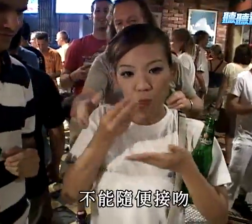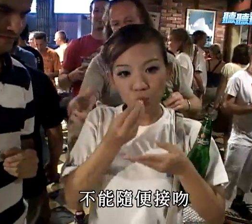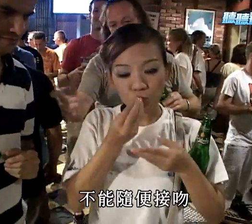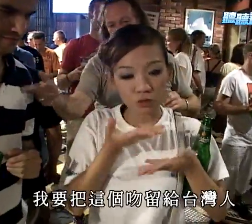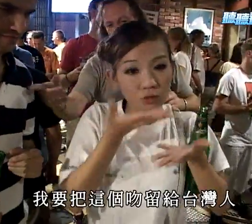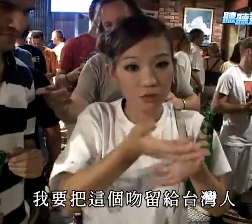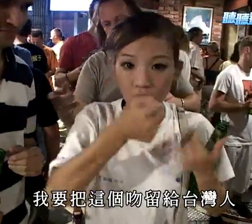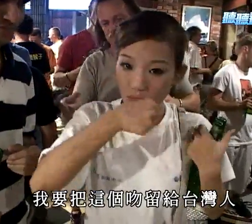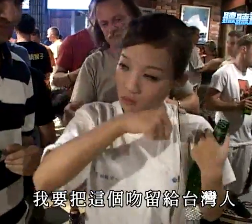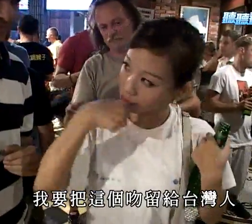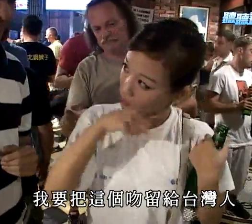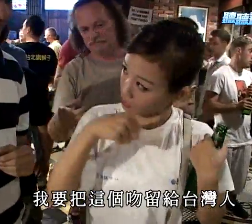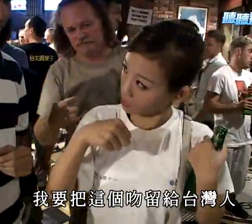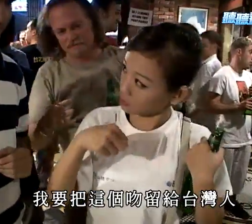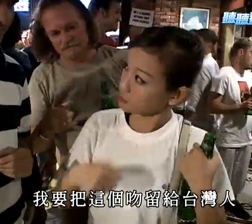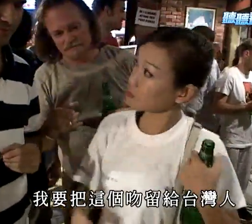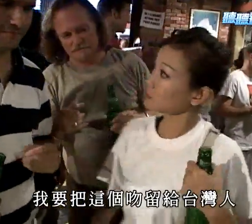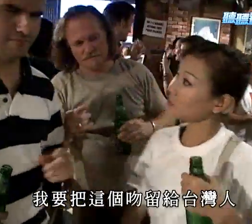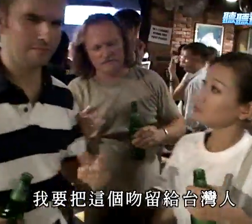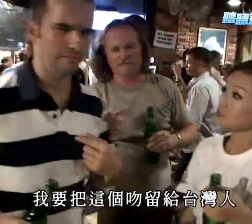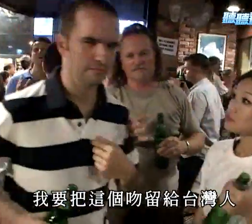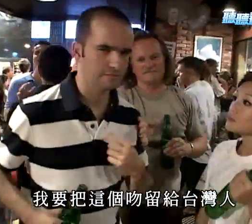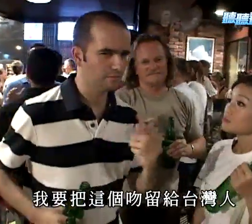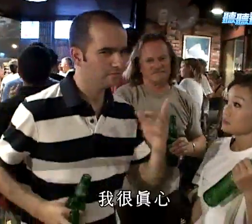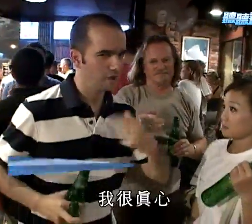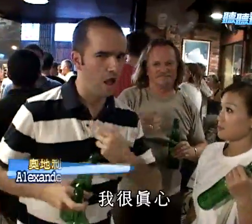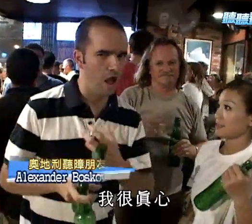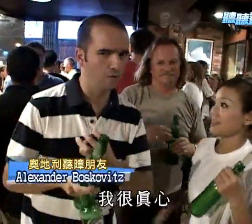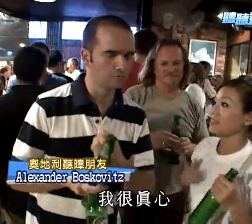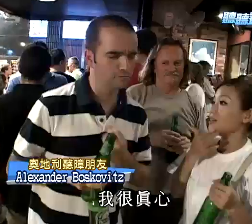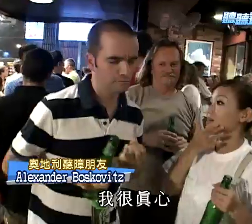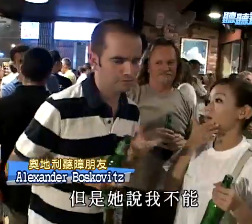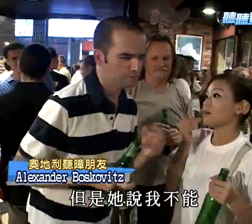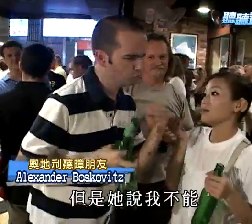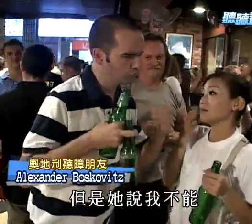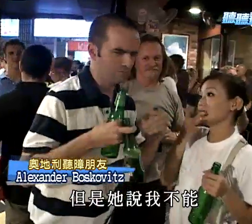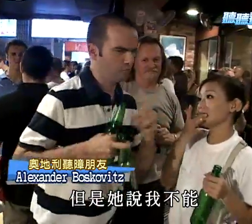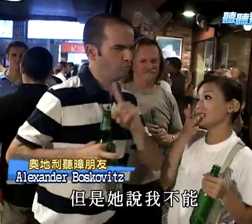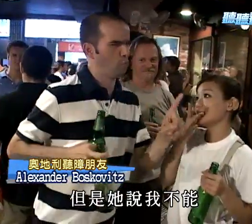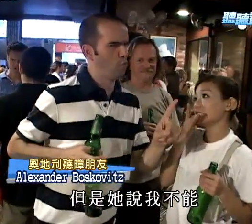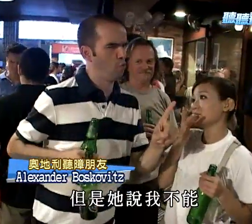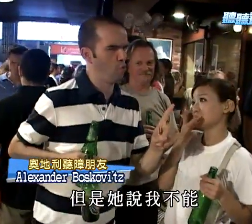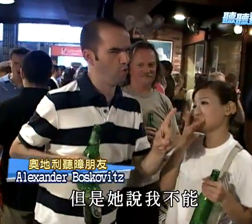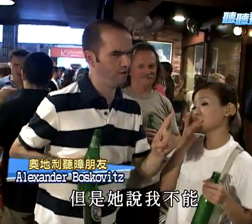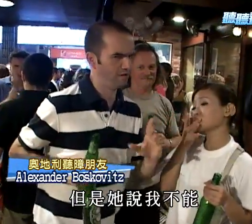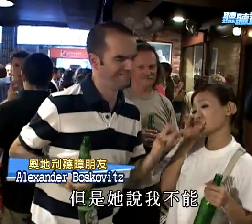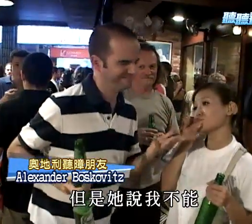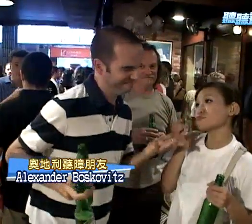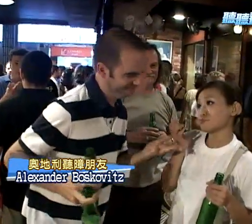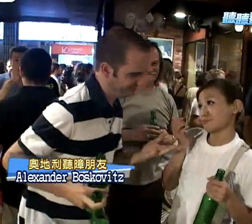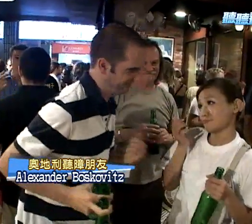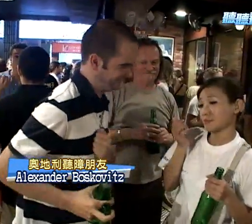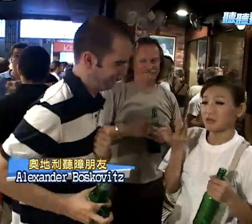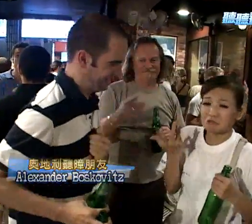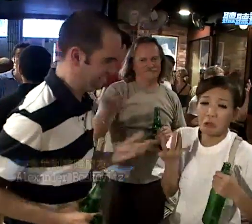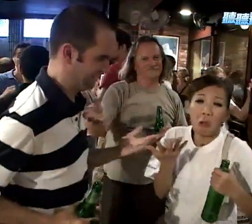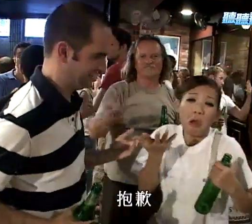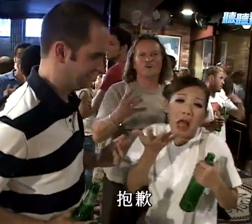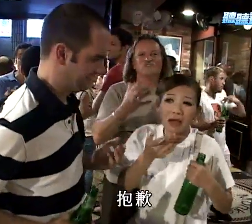我要把这个吻留给台湾人。 我很真心，但是他说我不能。很抱歉。 为什